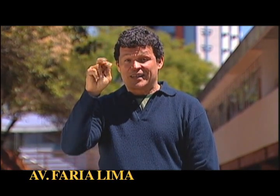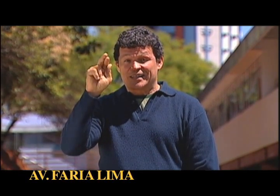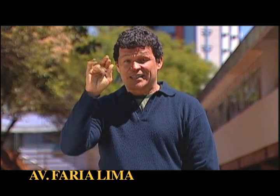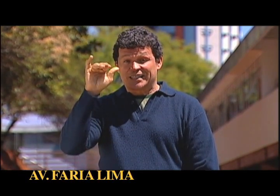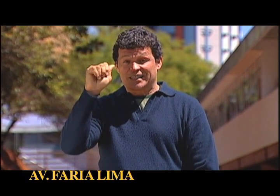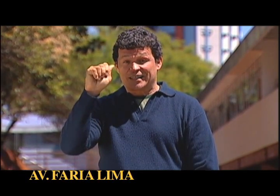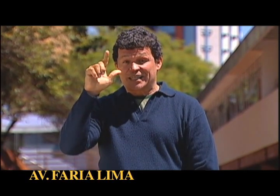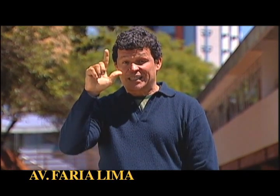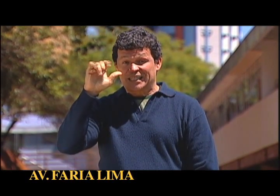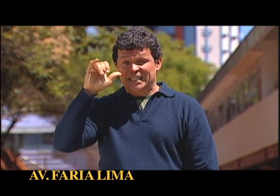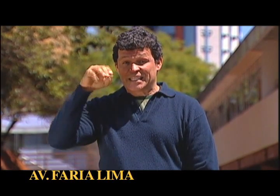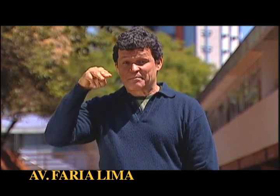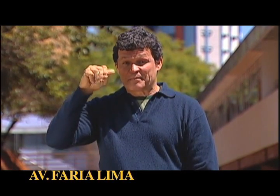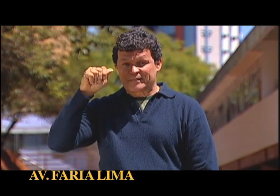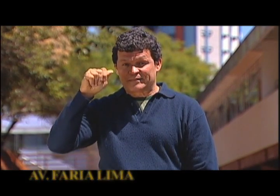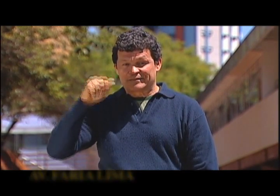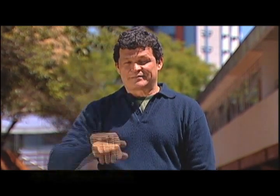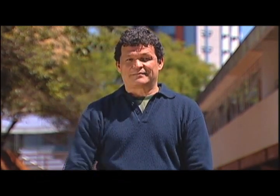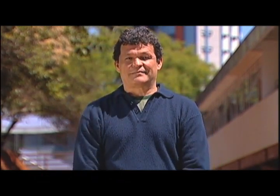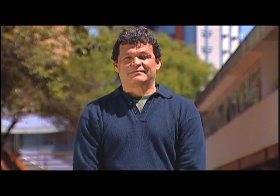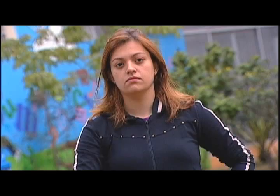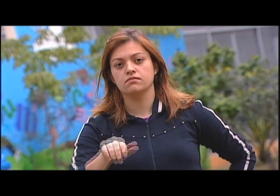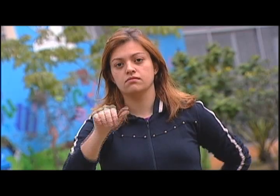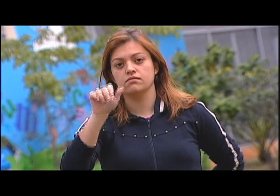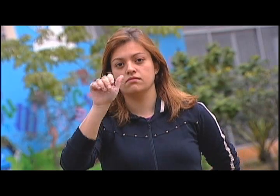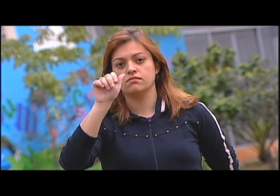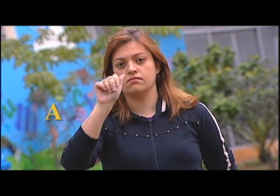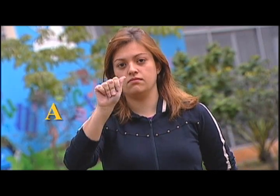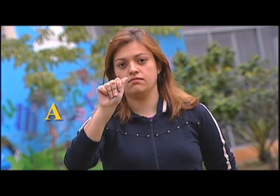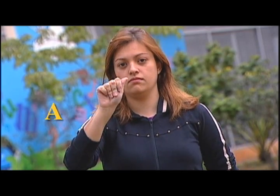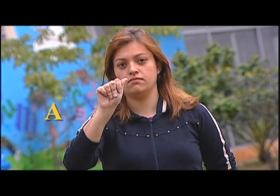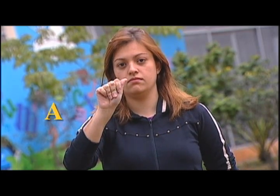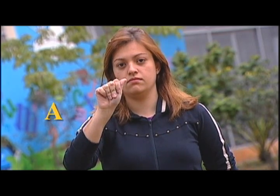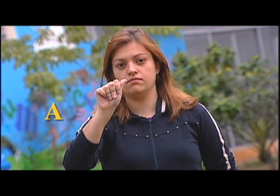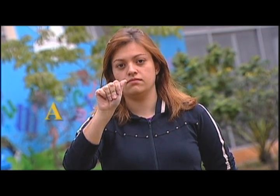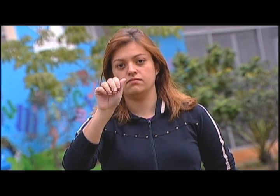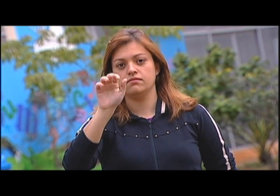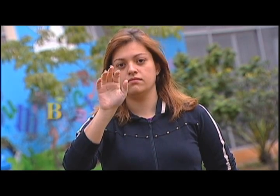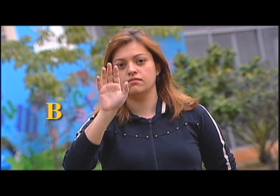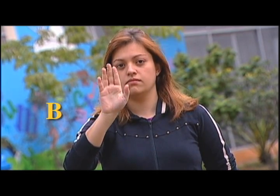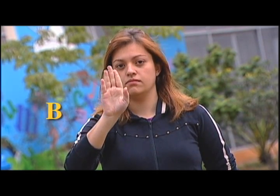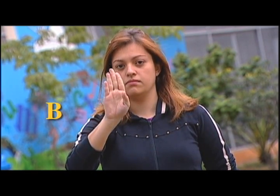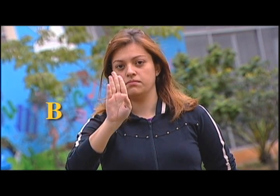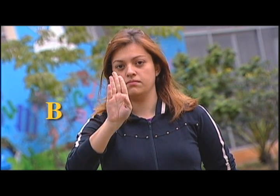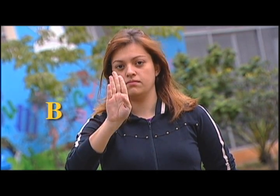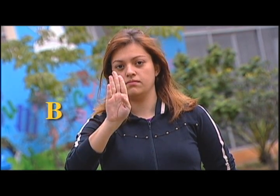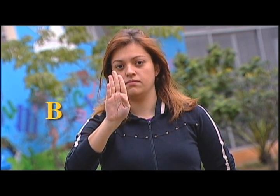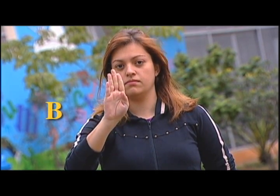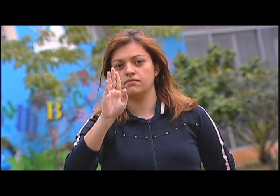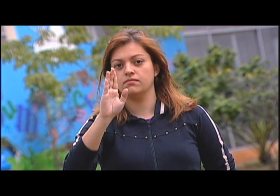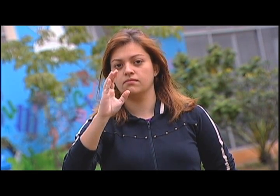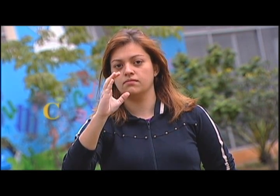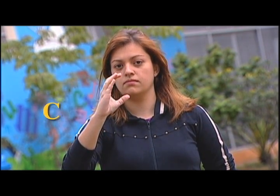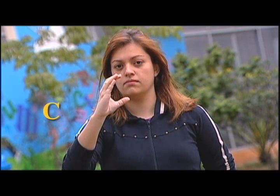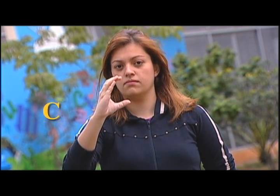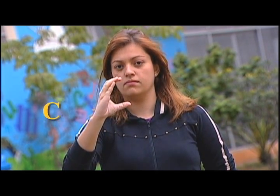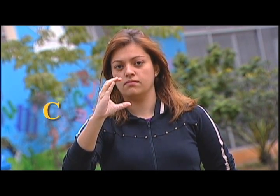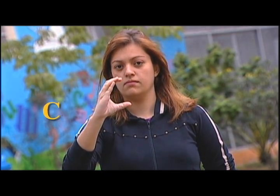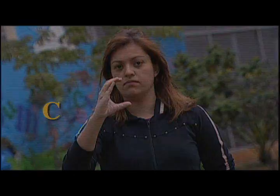a soletração manual, onde cada configuração das mãos equivale a uma letra do alfabeto em português.